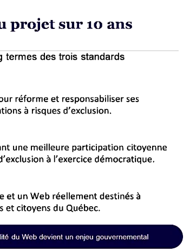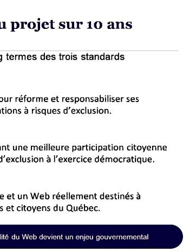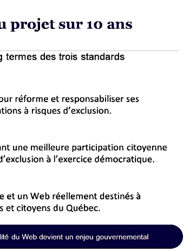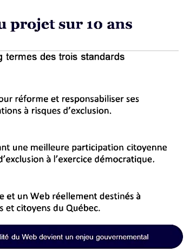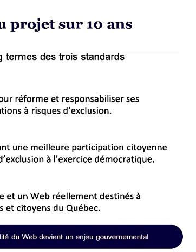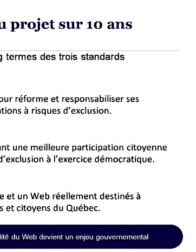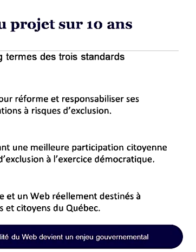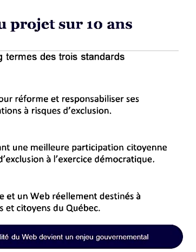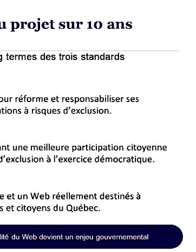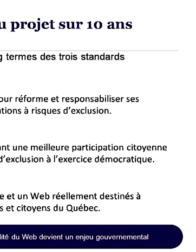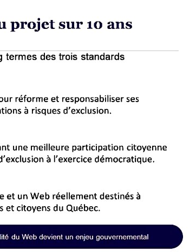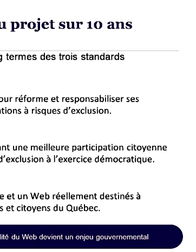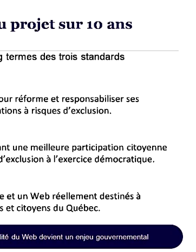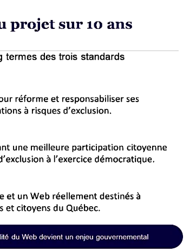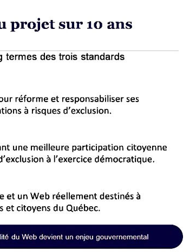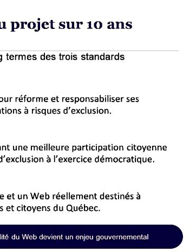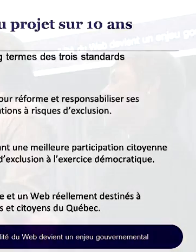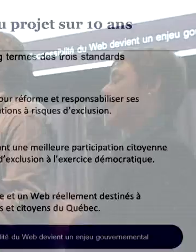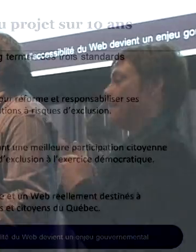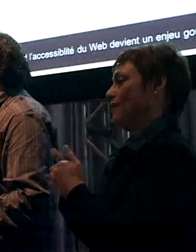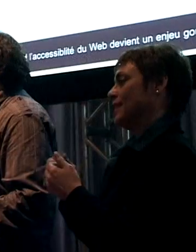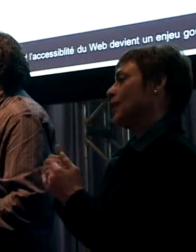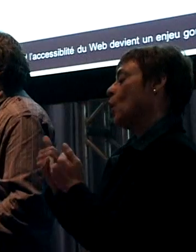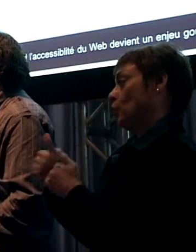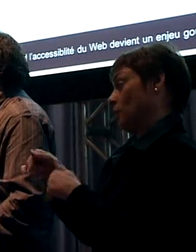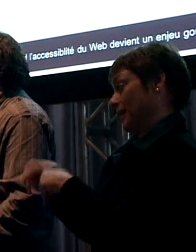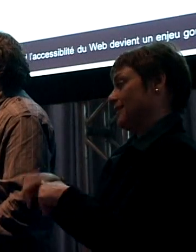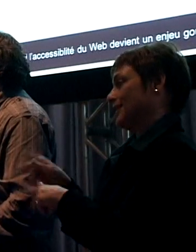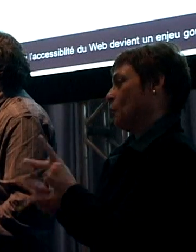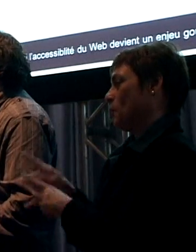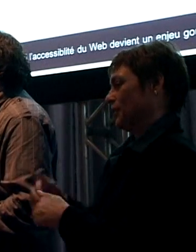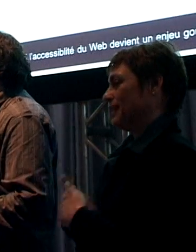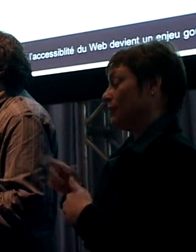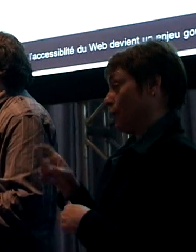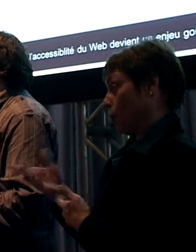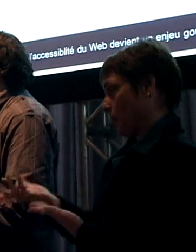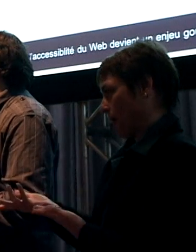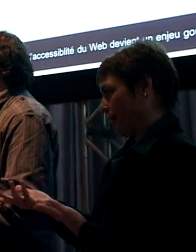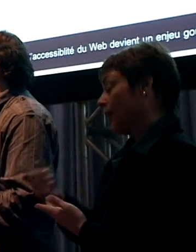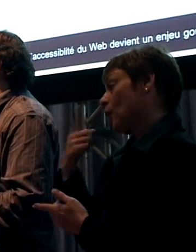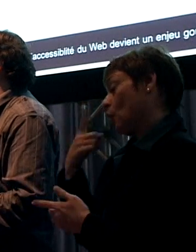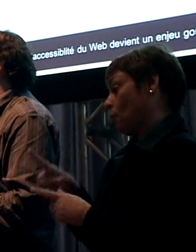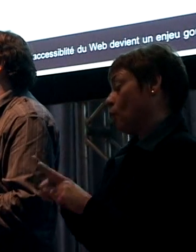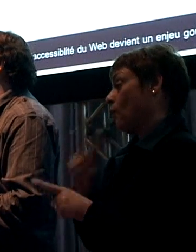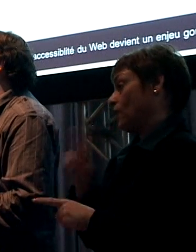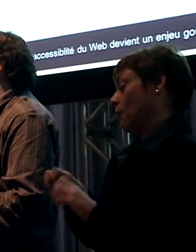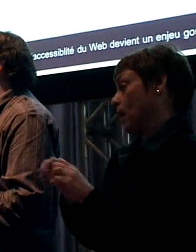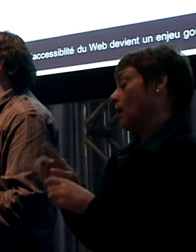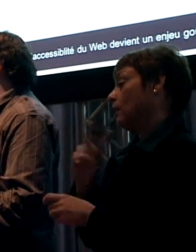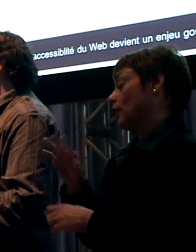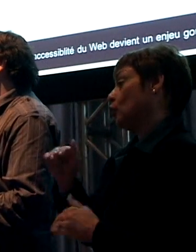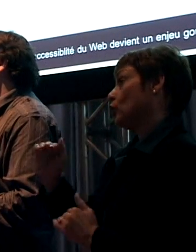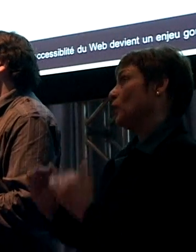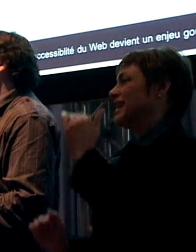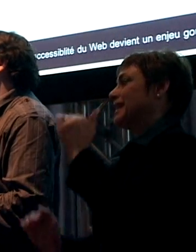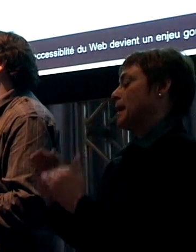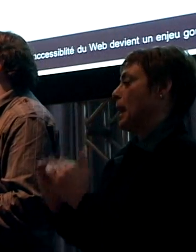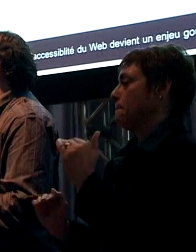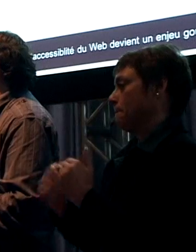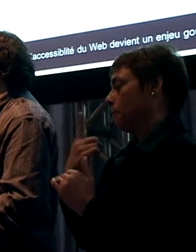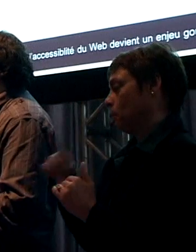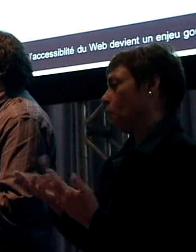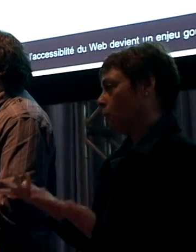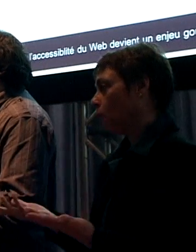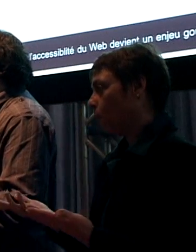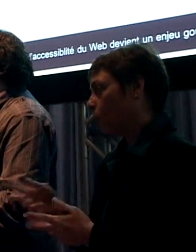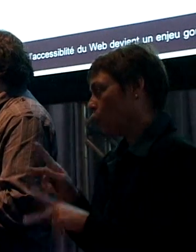vie numérique pour les gens ici au Québec par rapport aux questions, aux fractures, à la fracture qu vit actuellement. L'impact sur le marché,